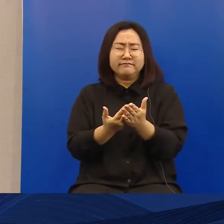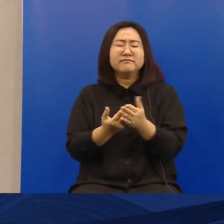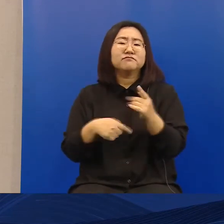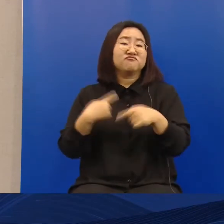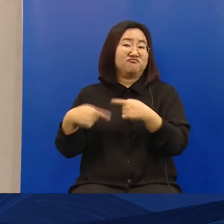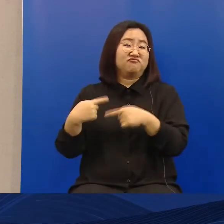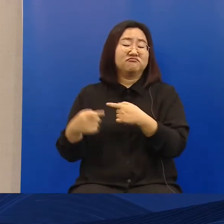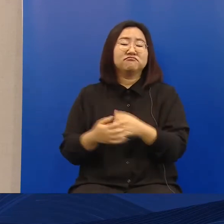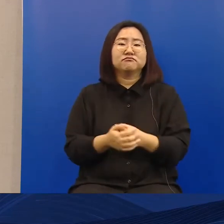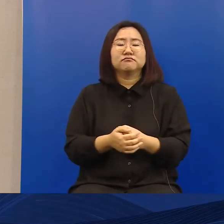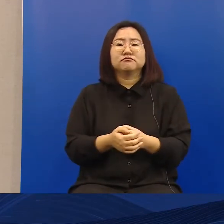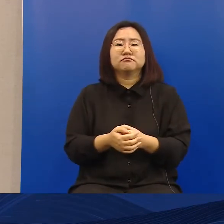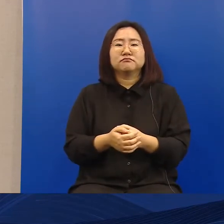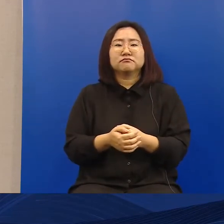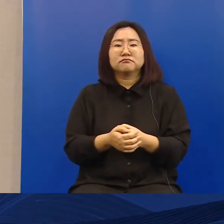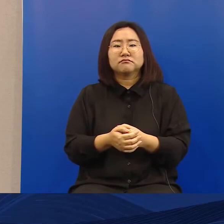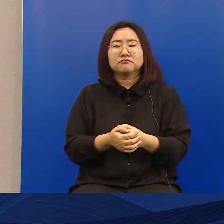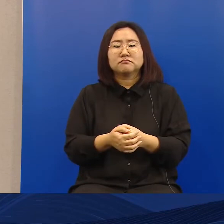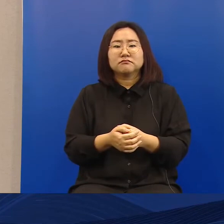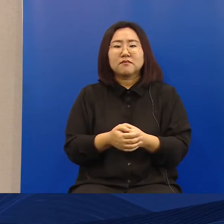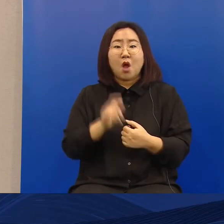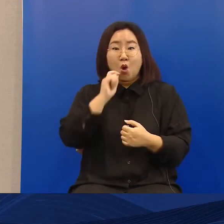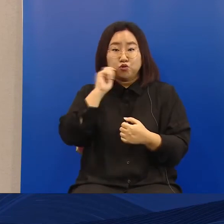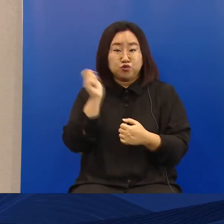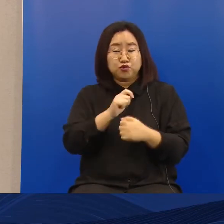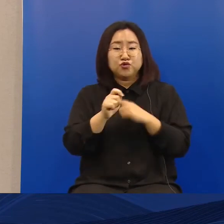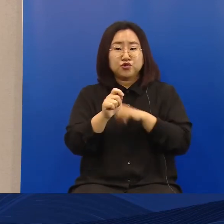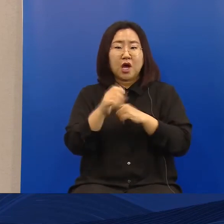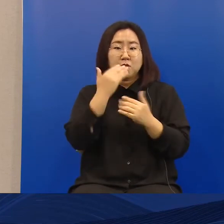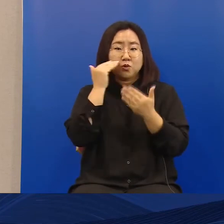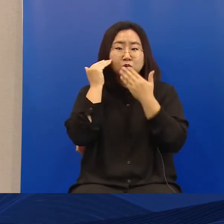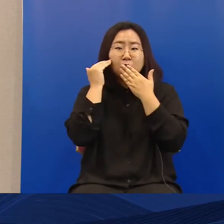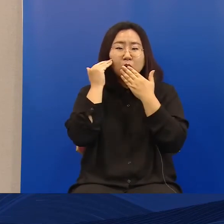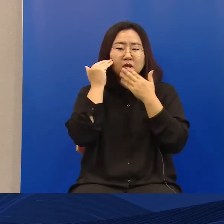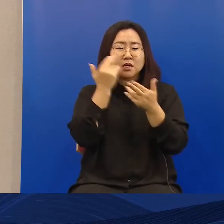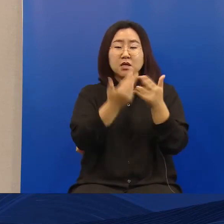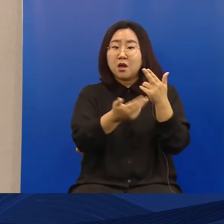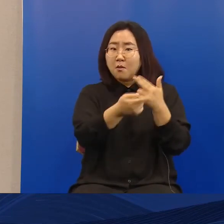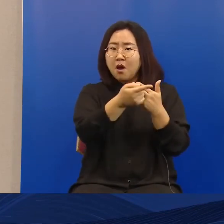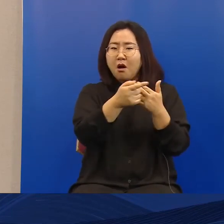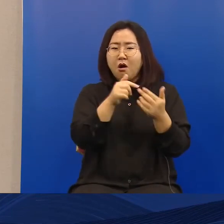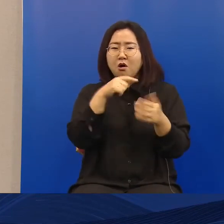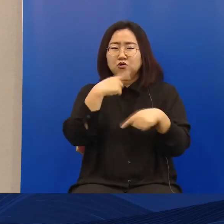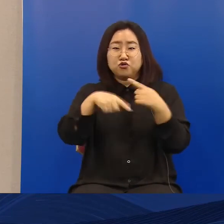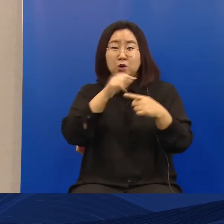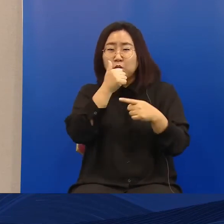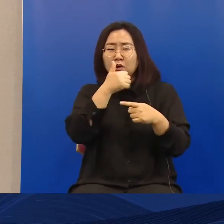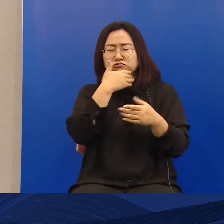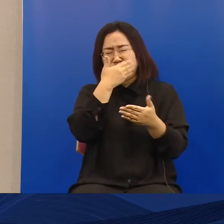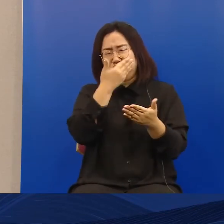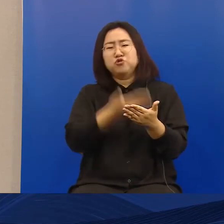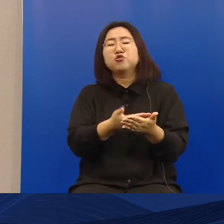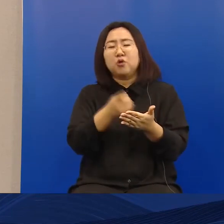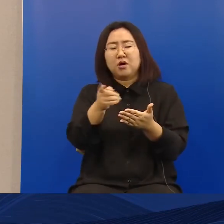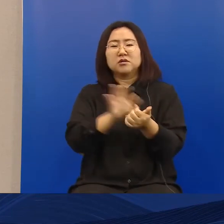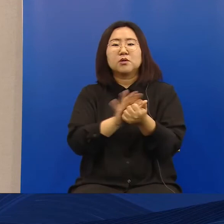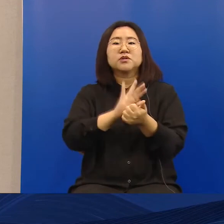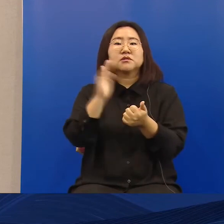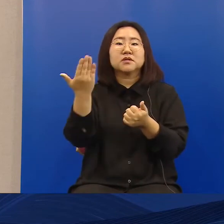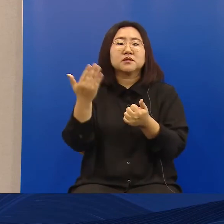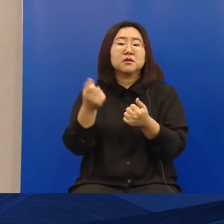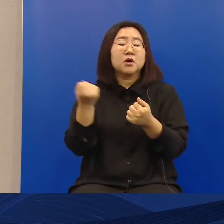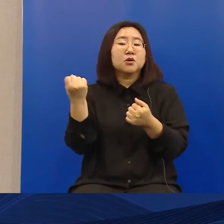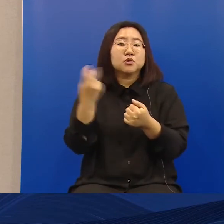많습니다. 그래서 이제 우크라이나의 농인들에게 수어 통역사가 제공하는 중요한 서비스였습니다.